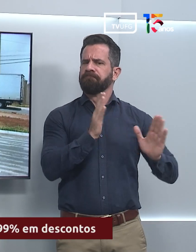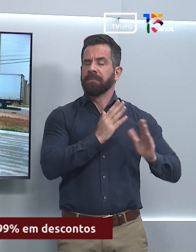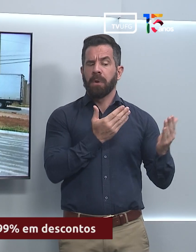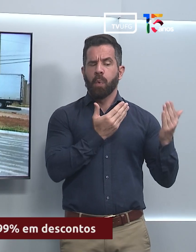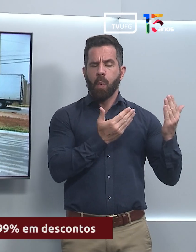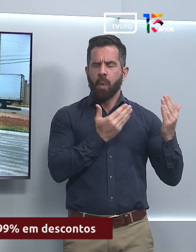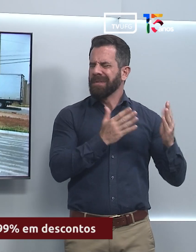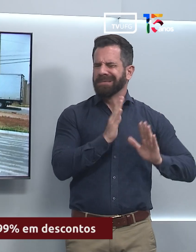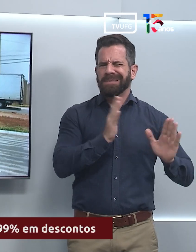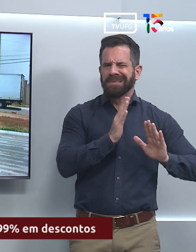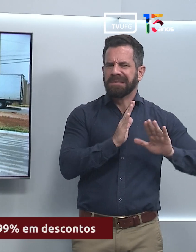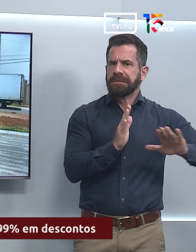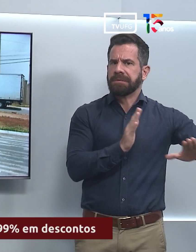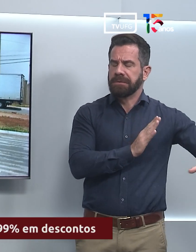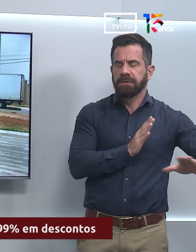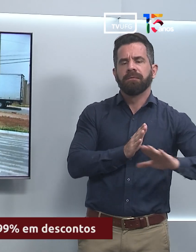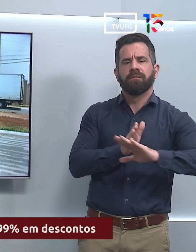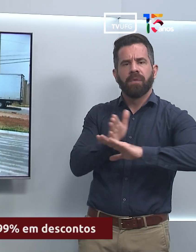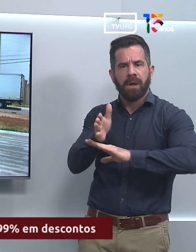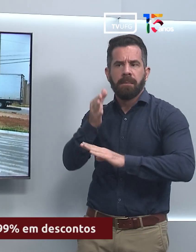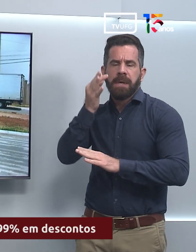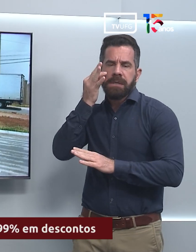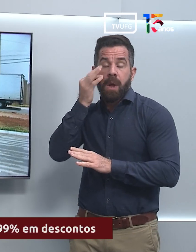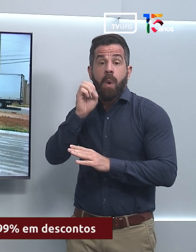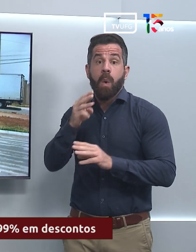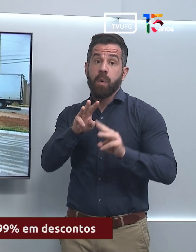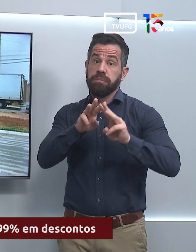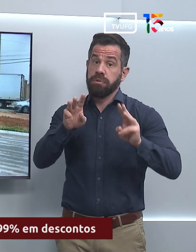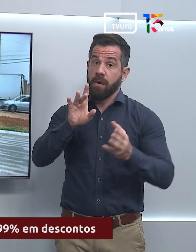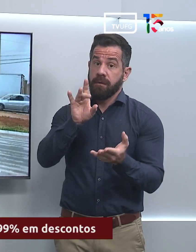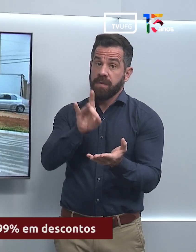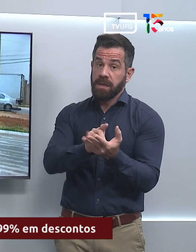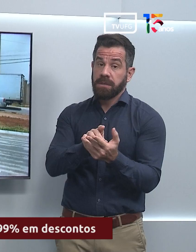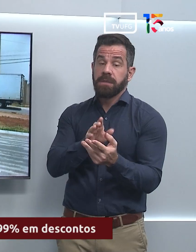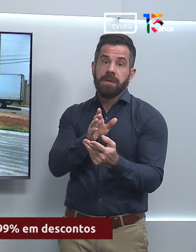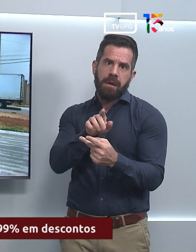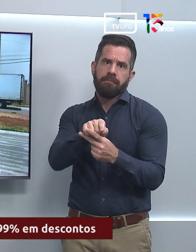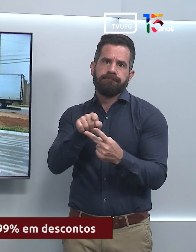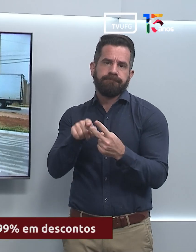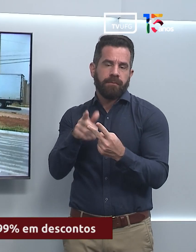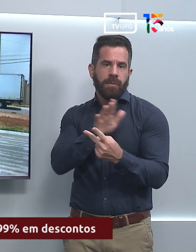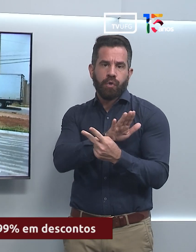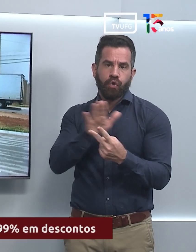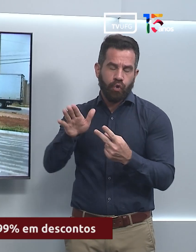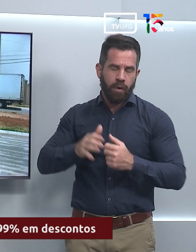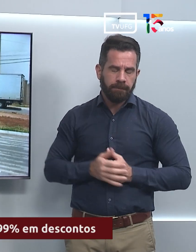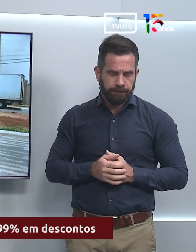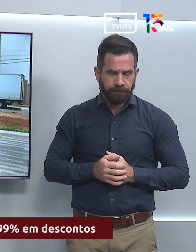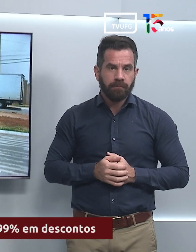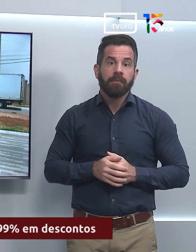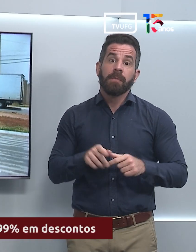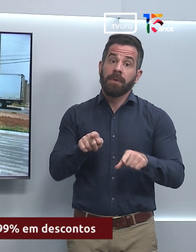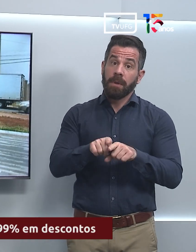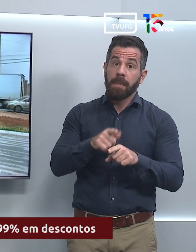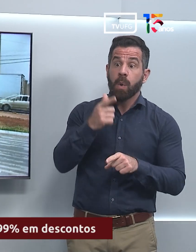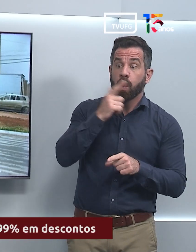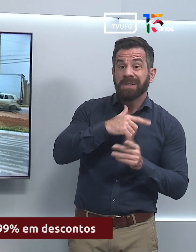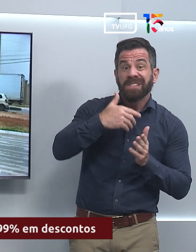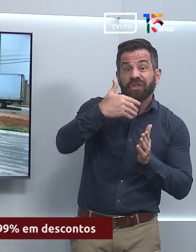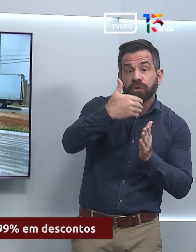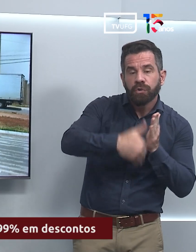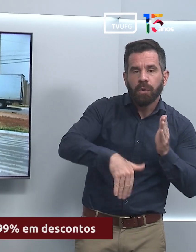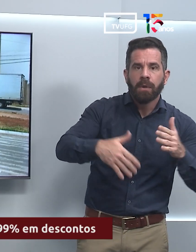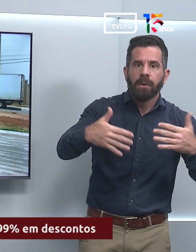rede social, e-mail. É muito importante que você acesse apenas por essas duas oportunidades, viu? Porque os descontos